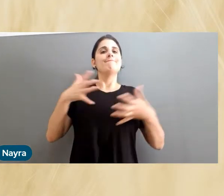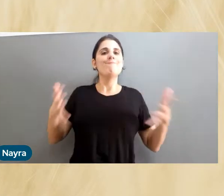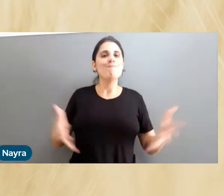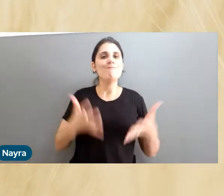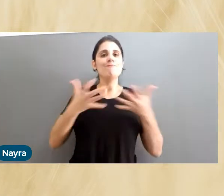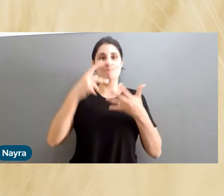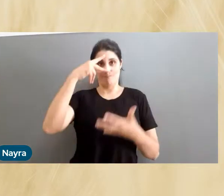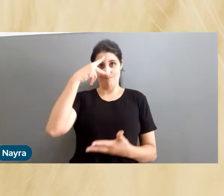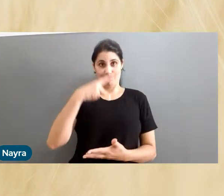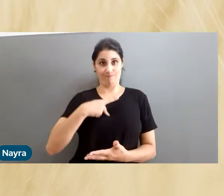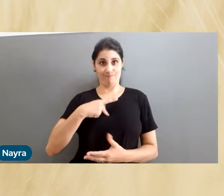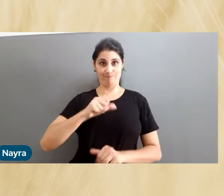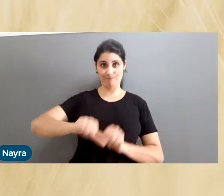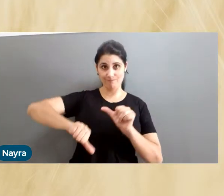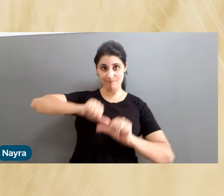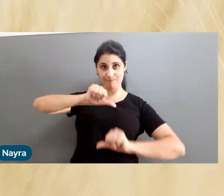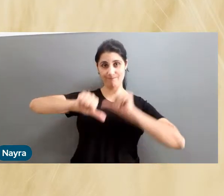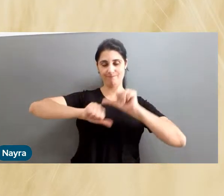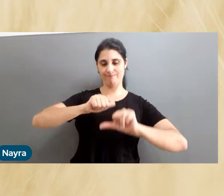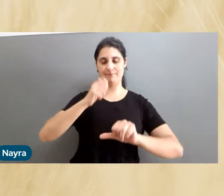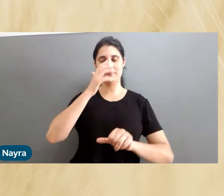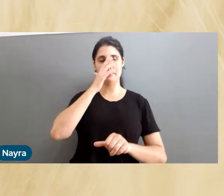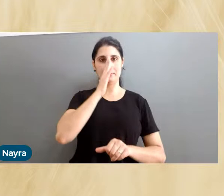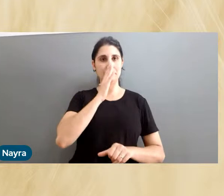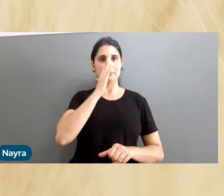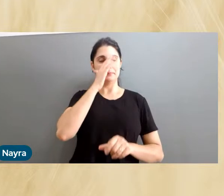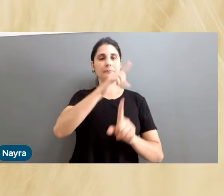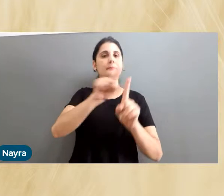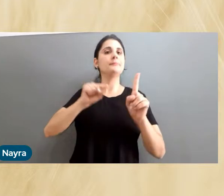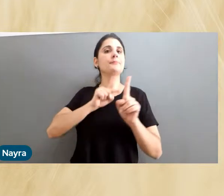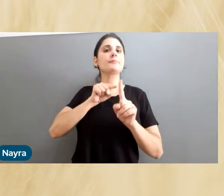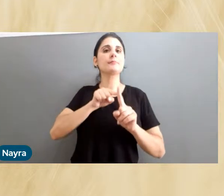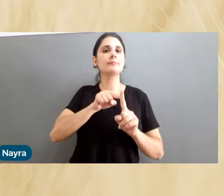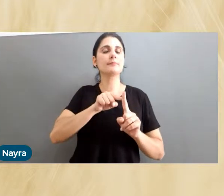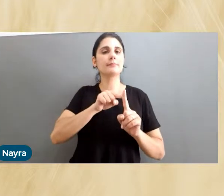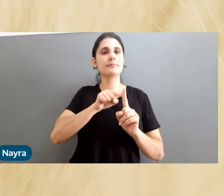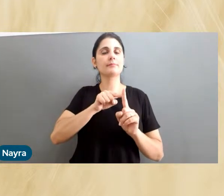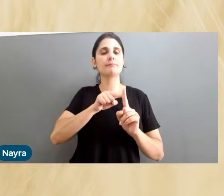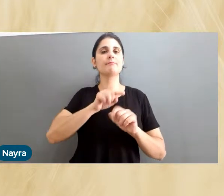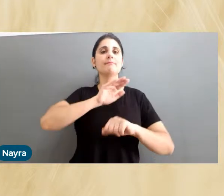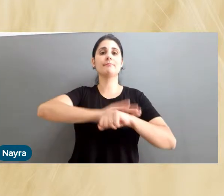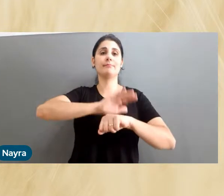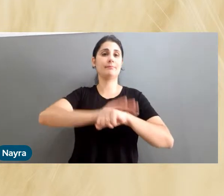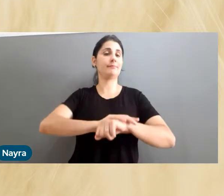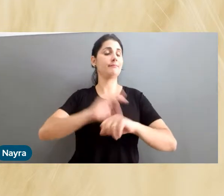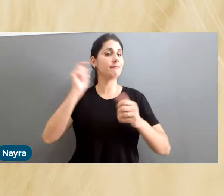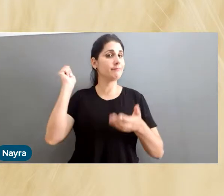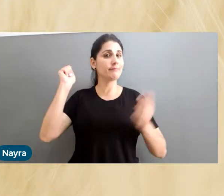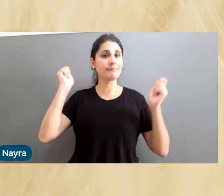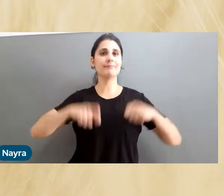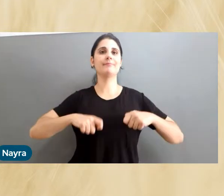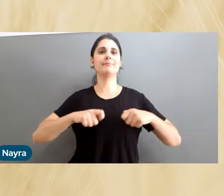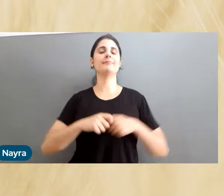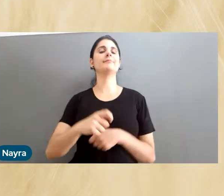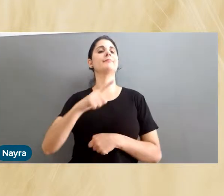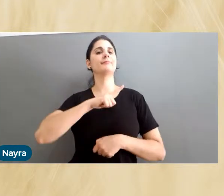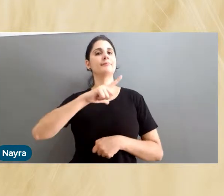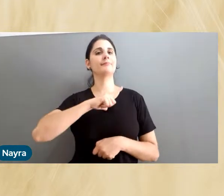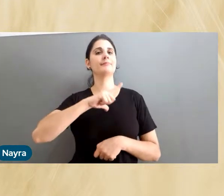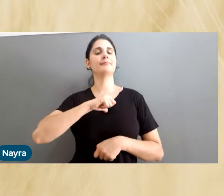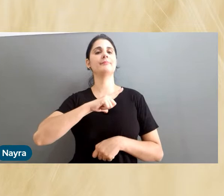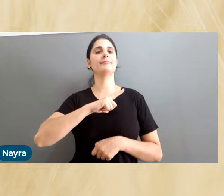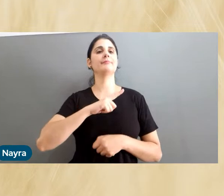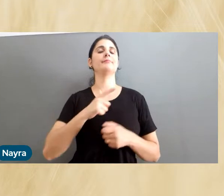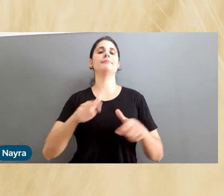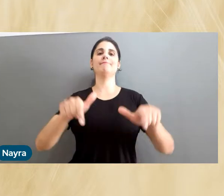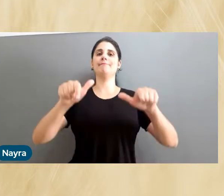própria transformação, a fim de que, quando o momento adequado chegar, nós tivermos o nosso ticket, que